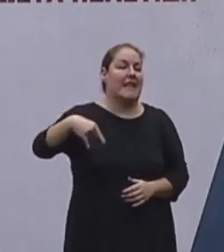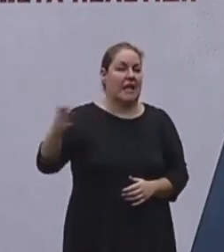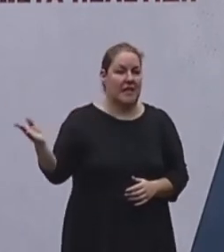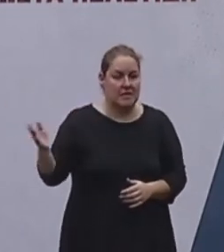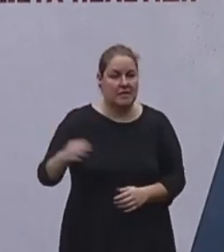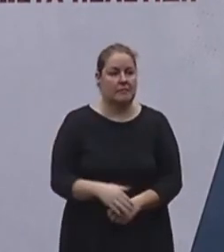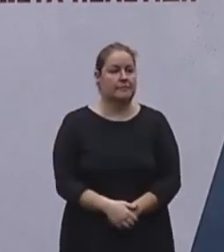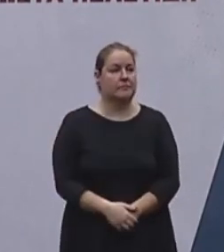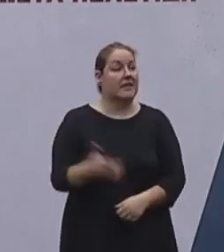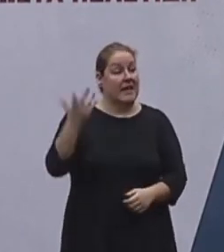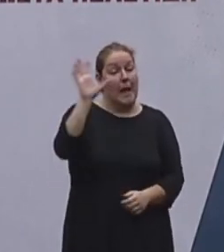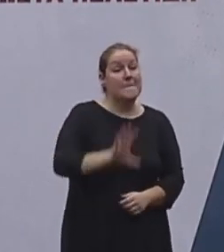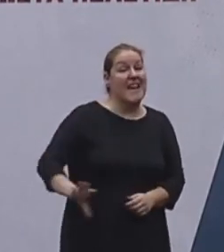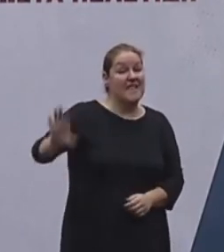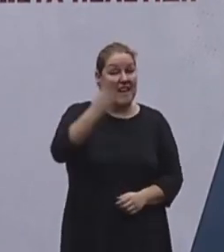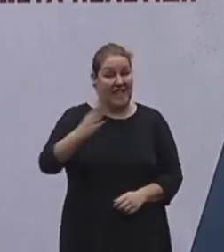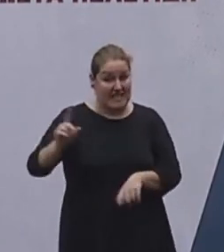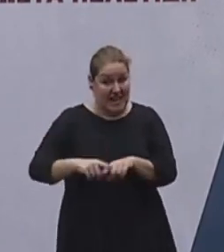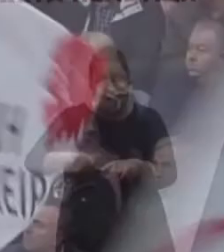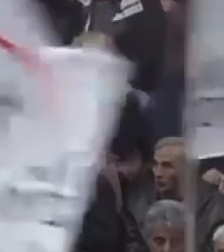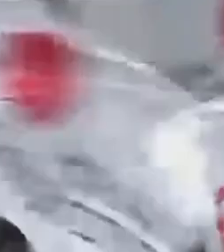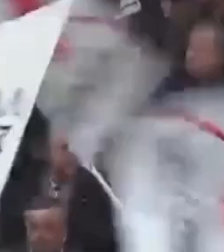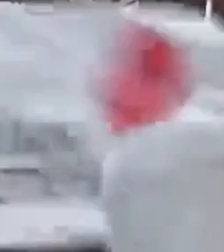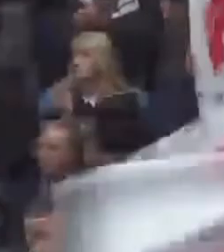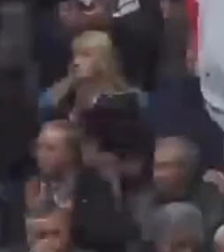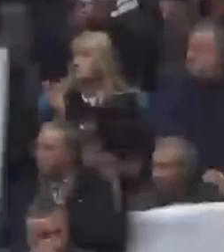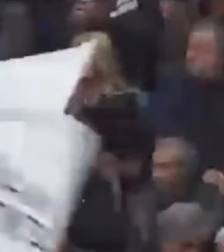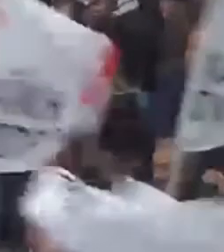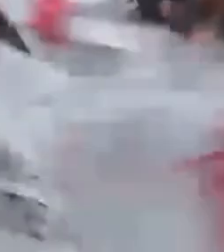και στην περιφέρεια με επικεφαλής τον Νίκο Καραθανασόπουλο. Γεια σας.